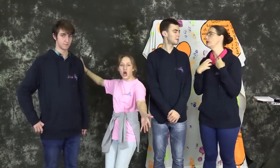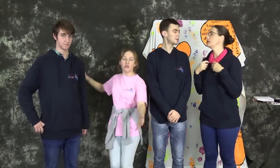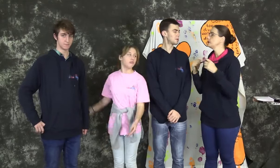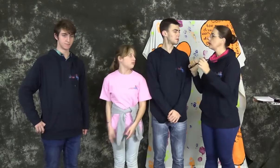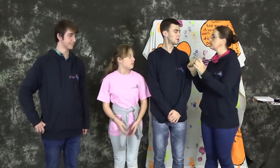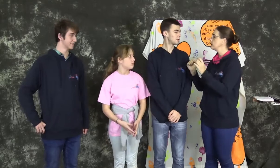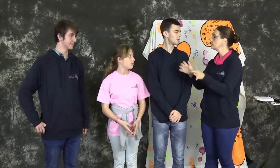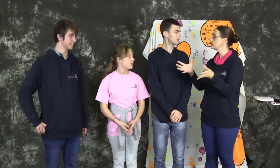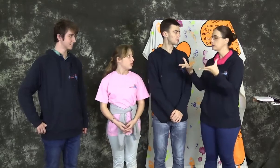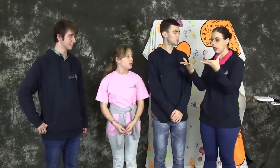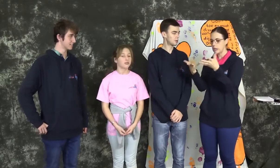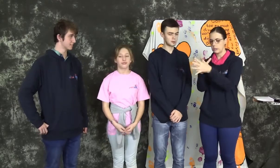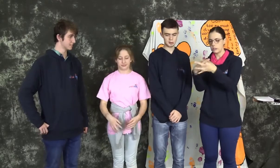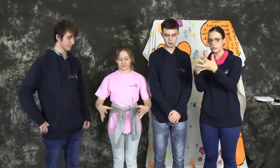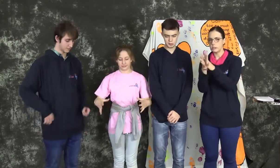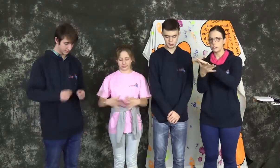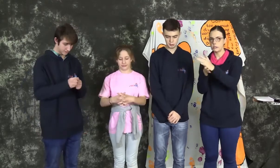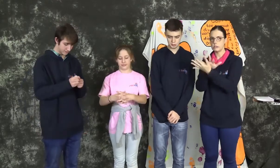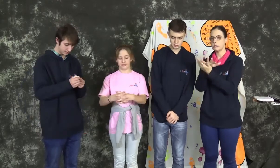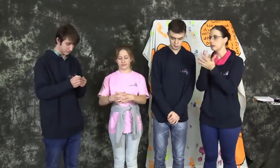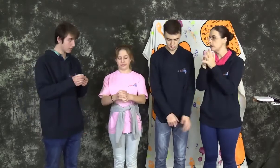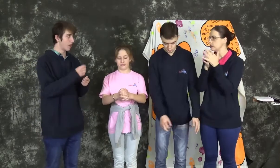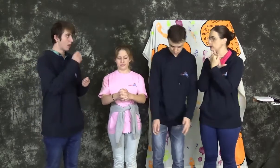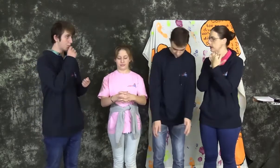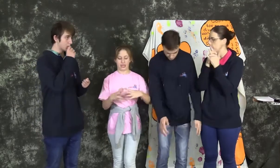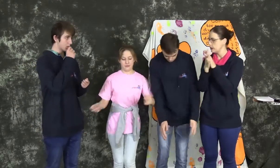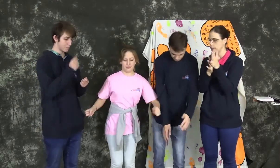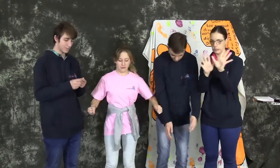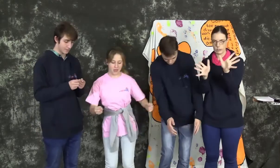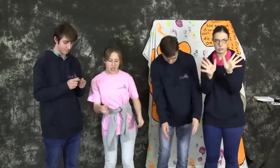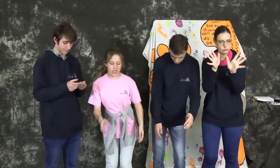selfbeheersing. Ek het gesê dat ek dink dat ek moet draai wat in mekaar skaaf en skuur die hele tyd.